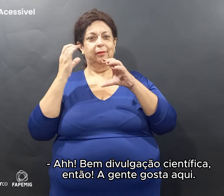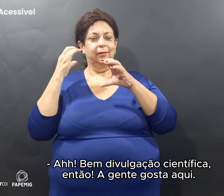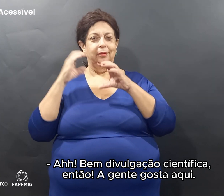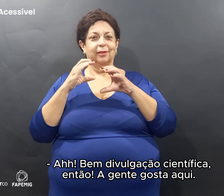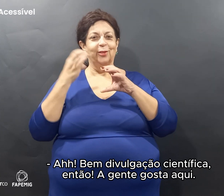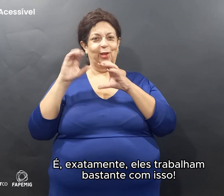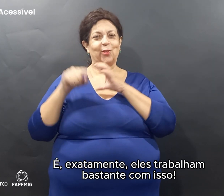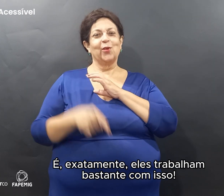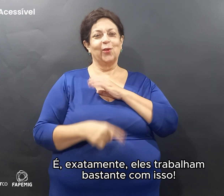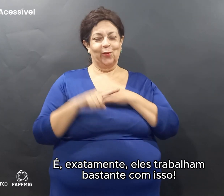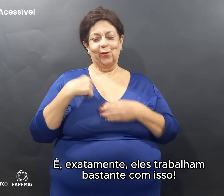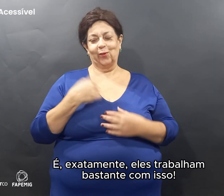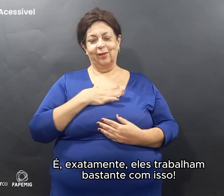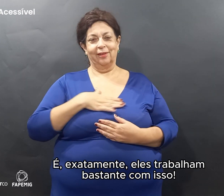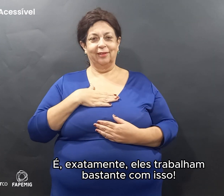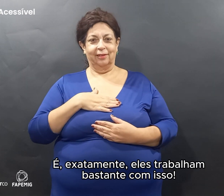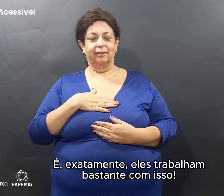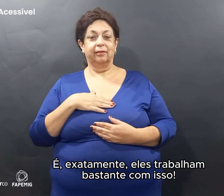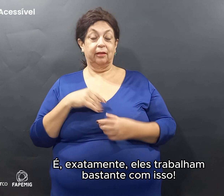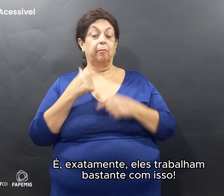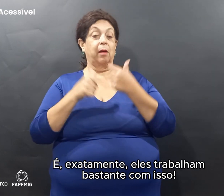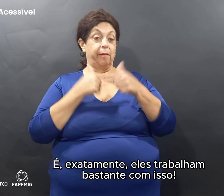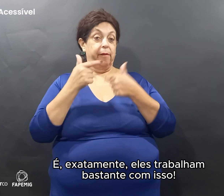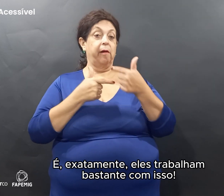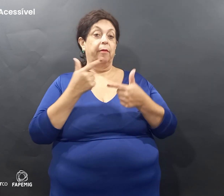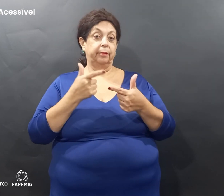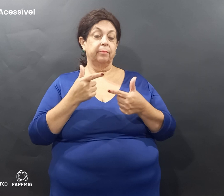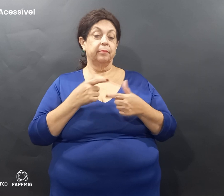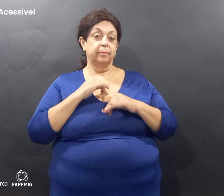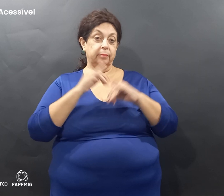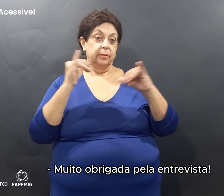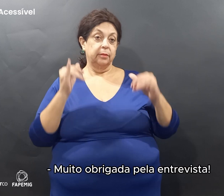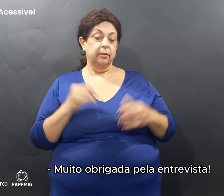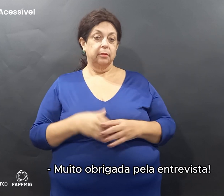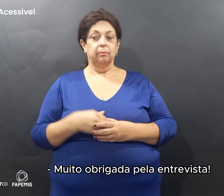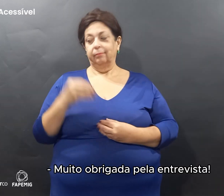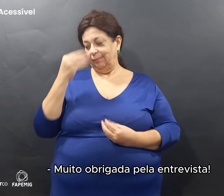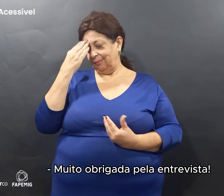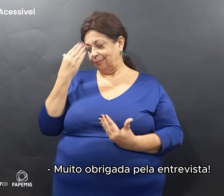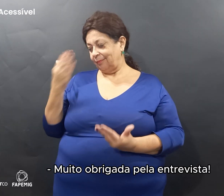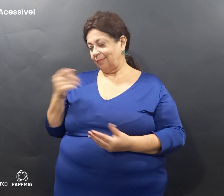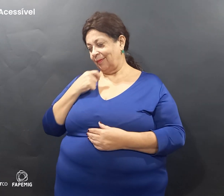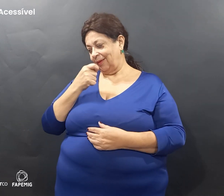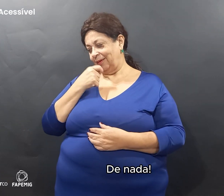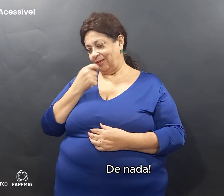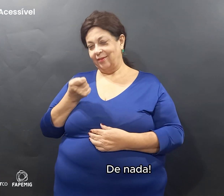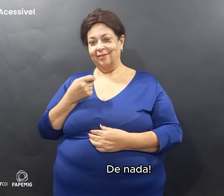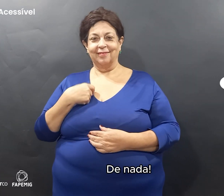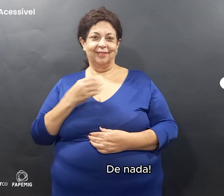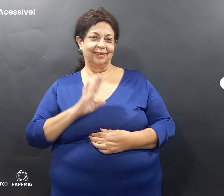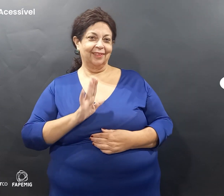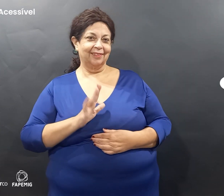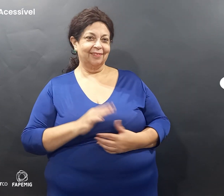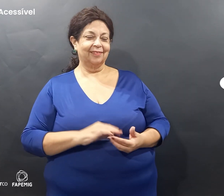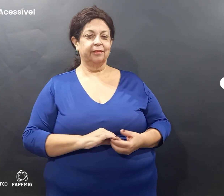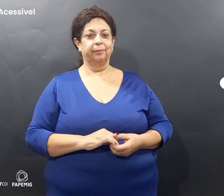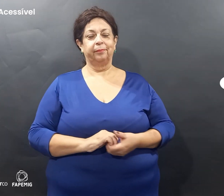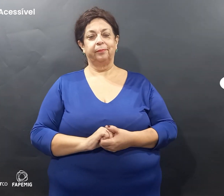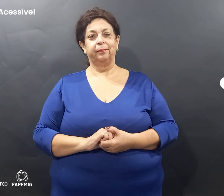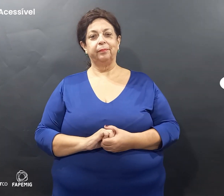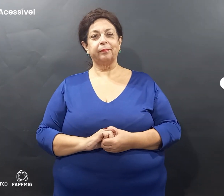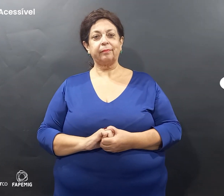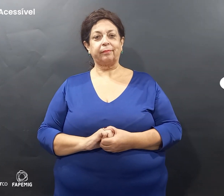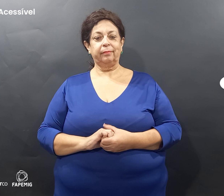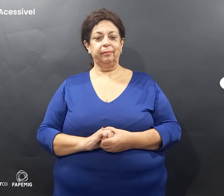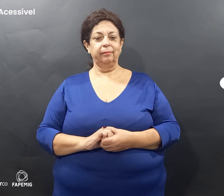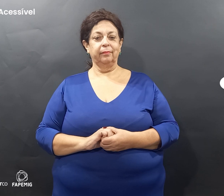gente gosta aqui. Exatamente, eles trabalham bastante com isso. Muito obrigada pela entrevista. De nada.